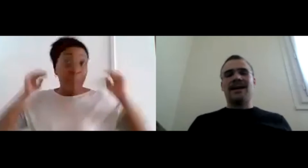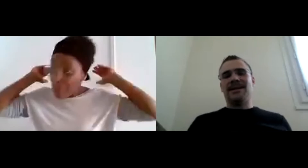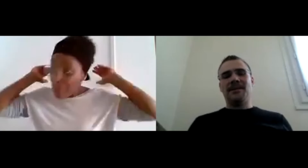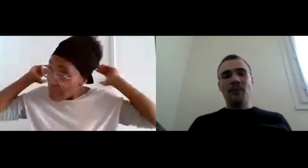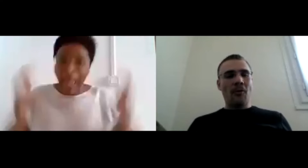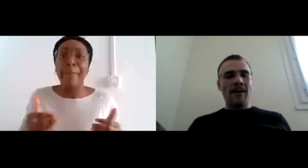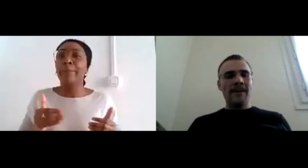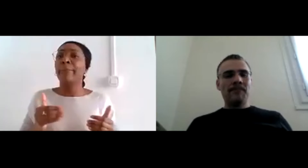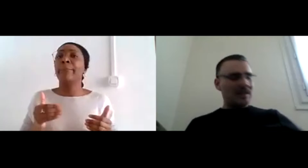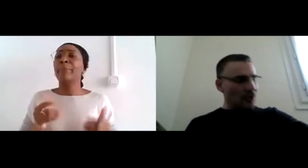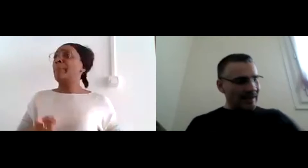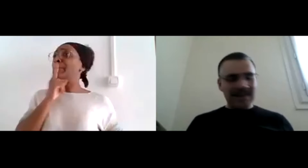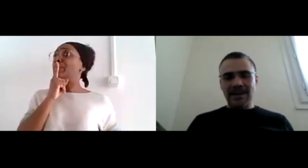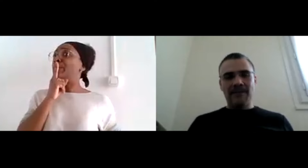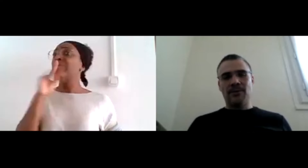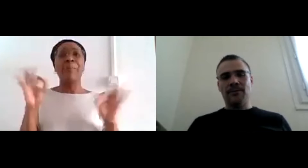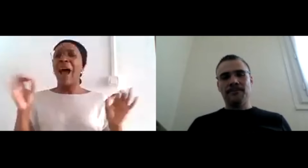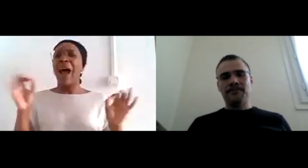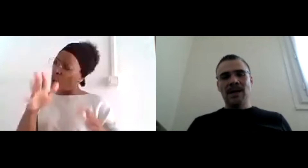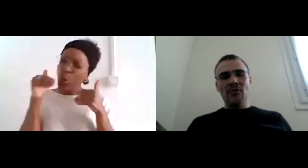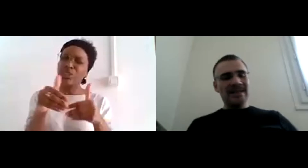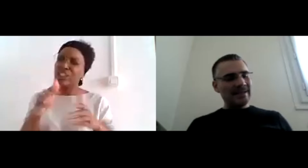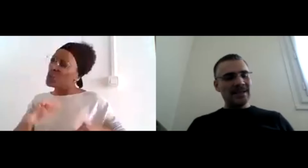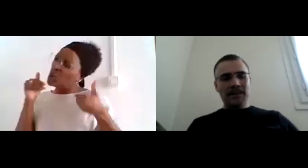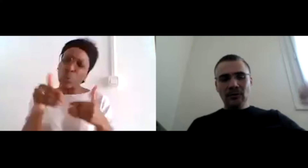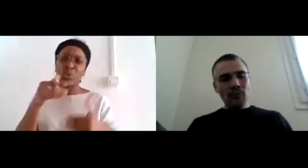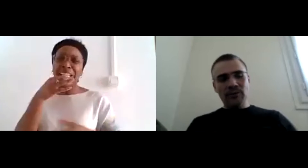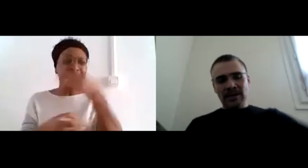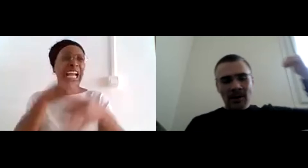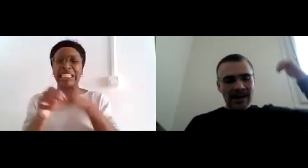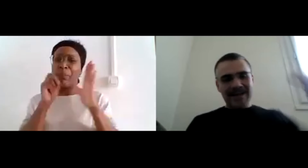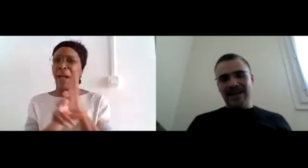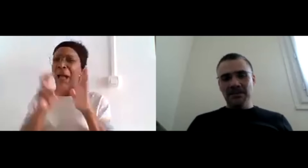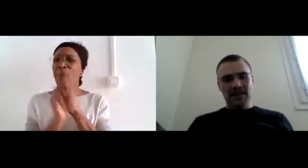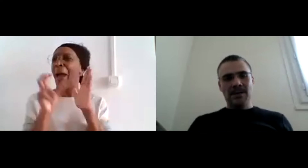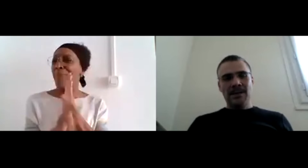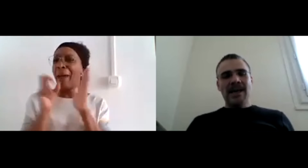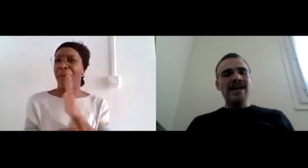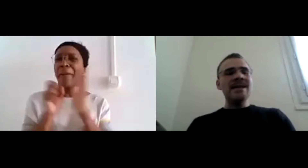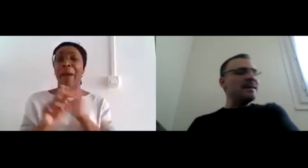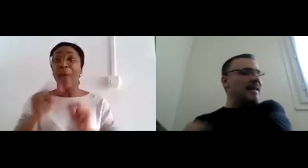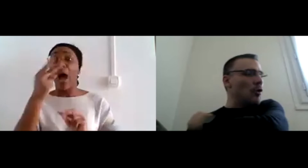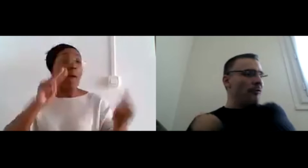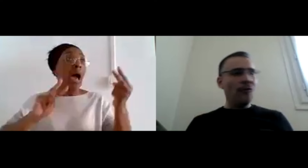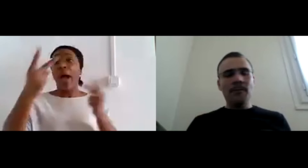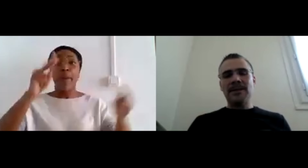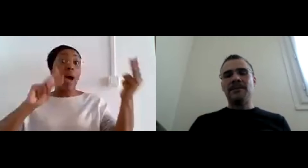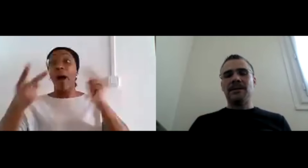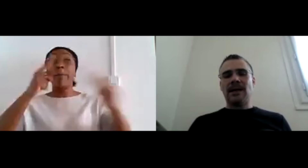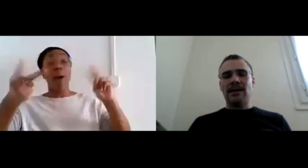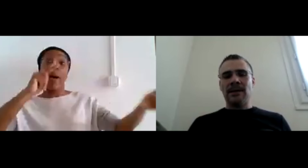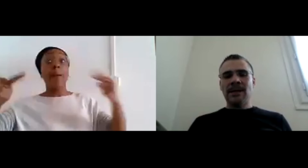les arrêter. Pourquoi? Parce que Christ était avec eux. Le Saint-Esprit tout-puissant les animait et il mettait le feu au